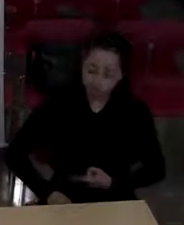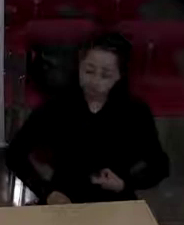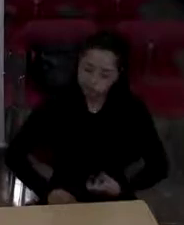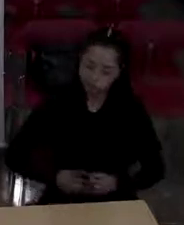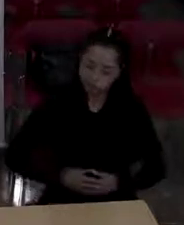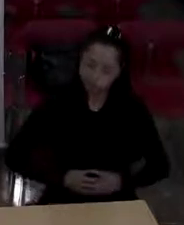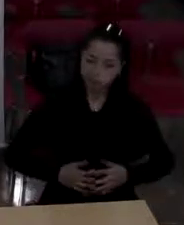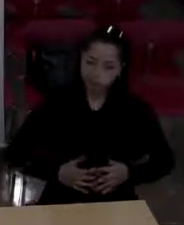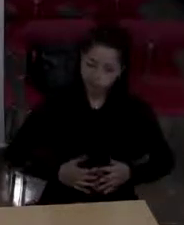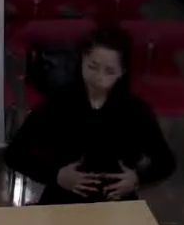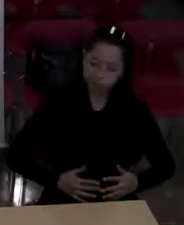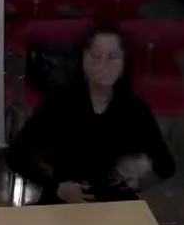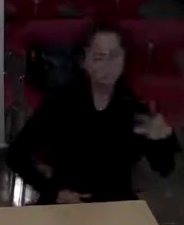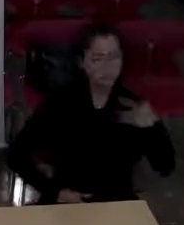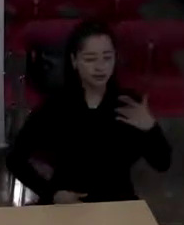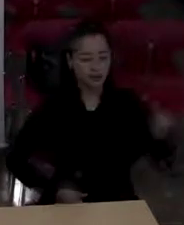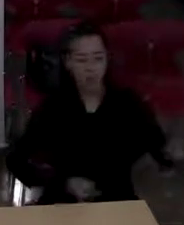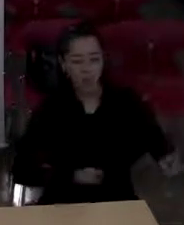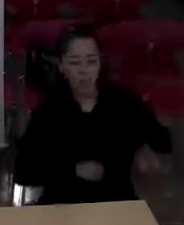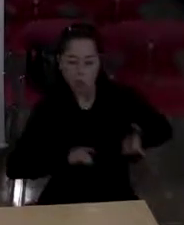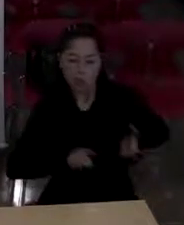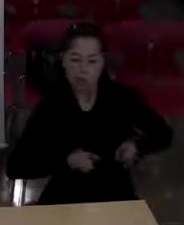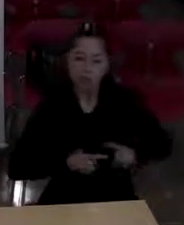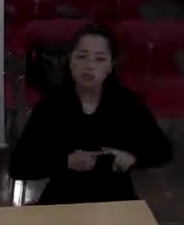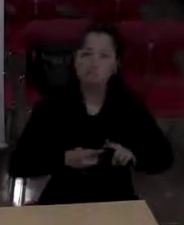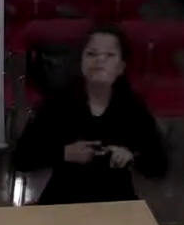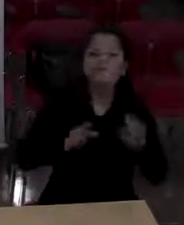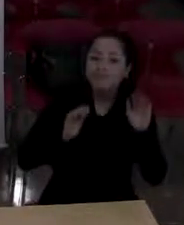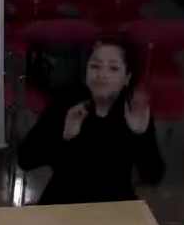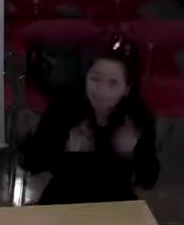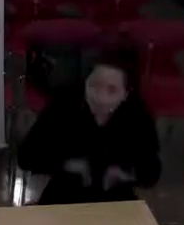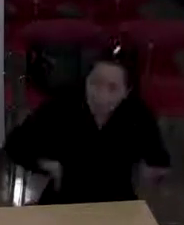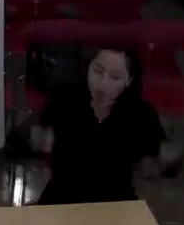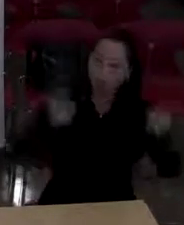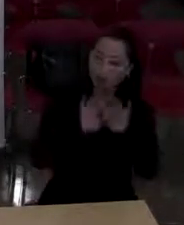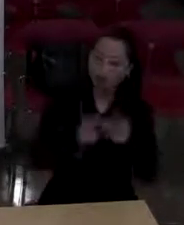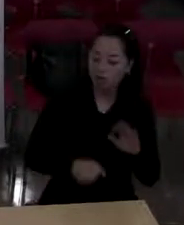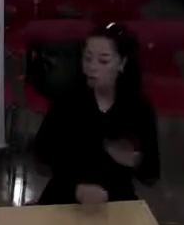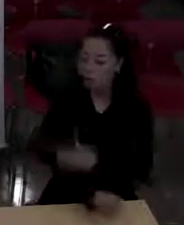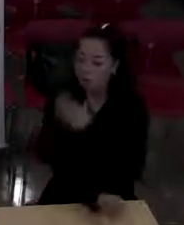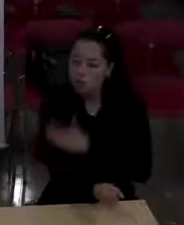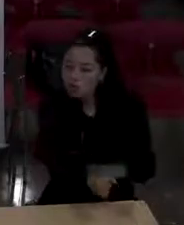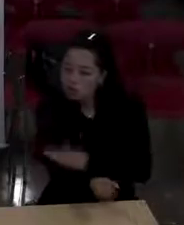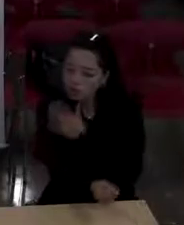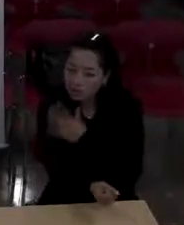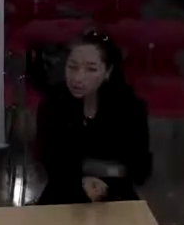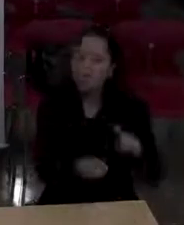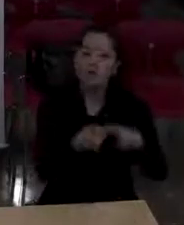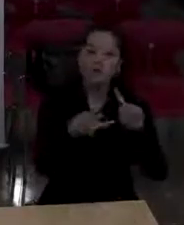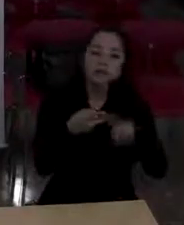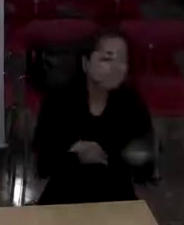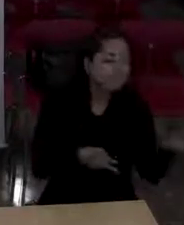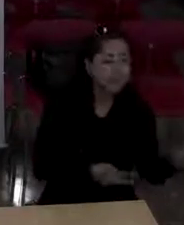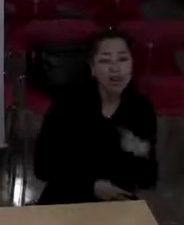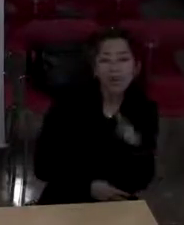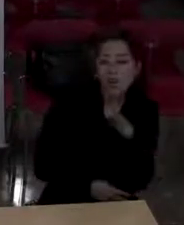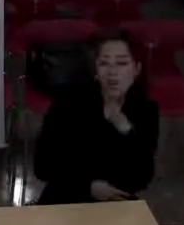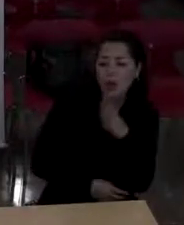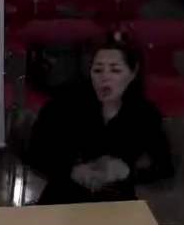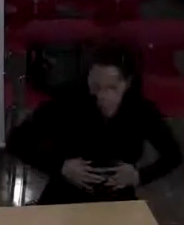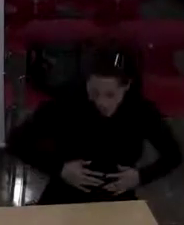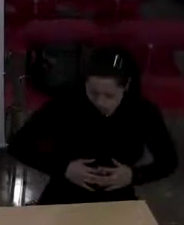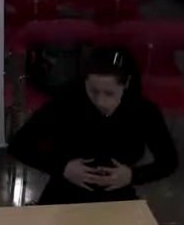madre o del padre, promoviendo la estimulación auditiva, comunicativa y socioemocional del bebé. Muchos podrán pensar,